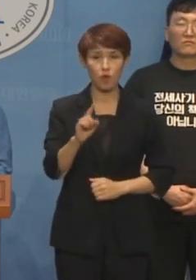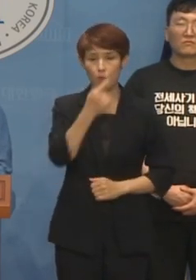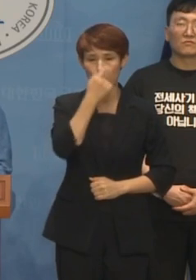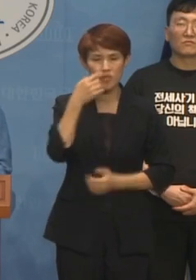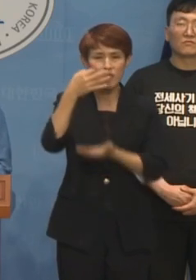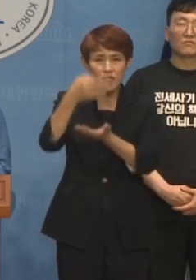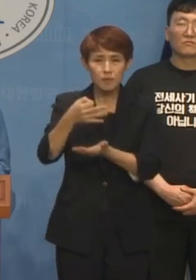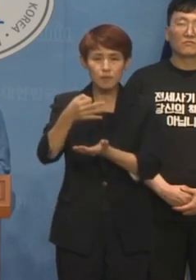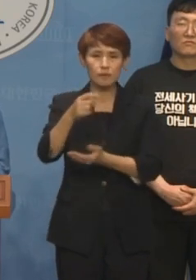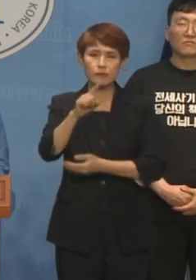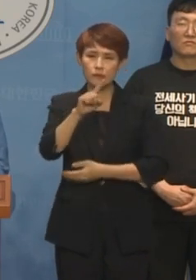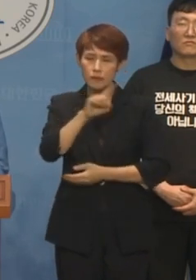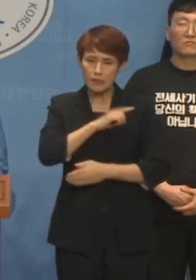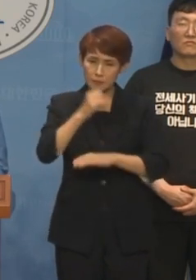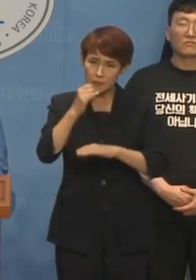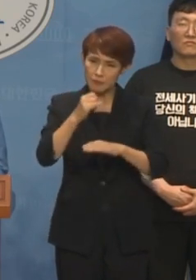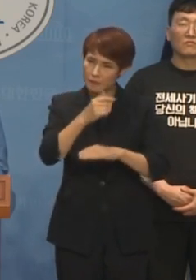평가액 최대